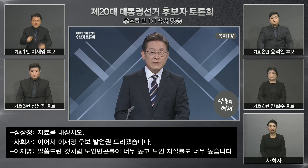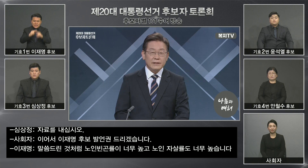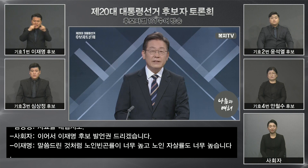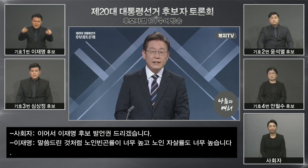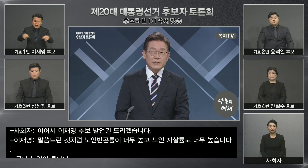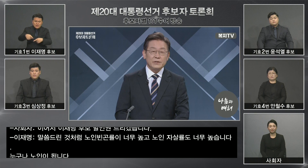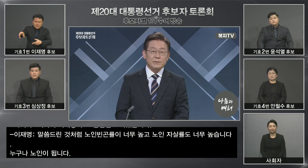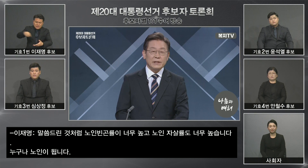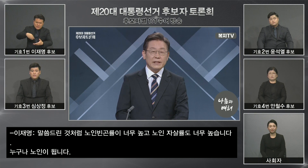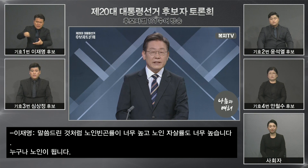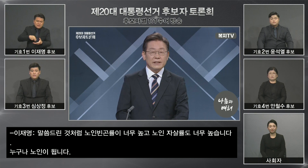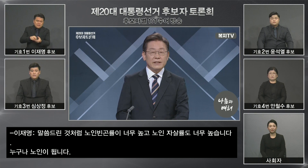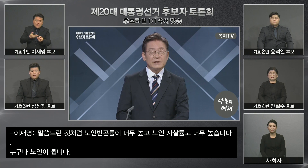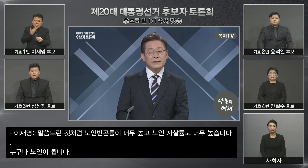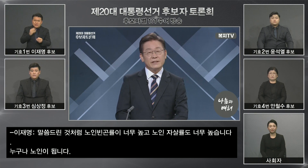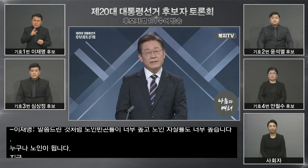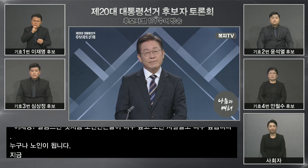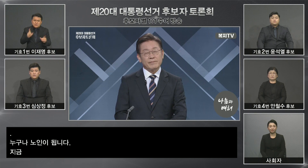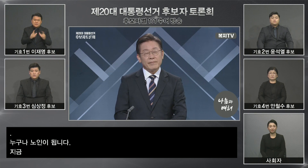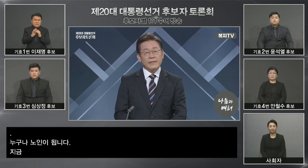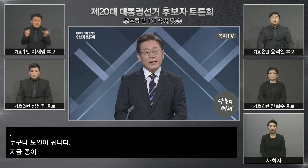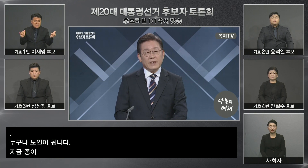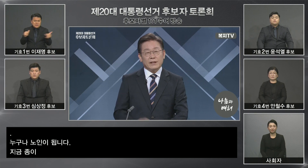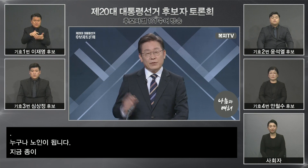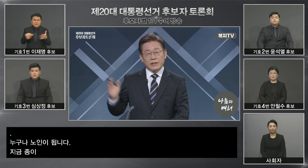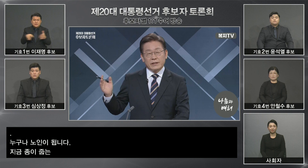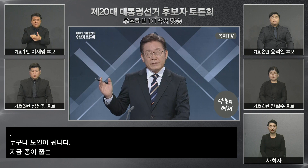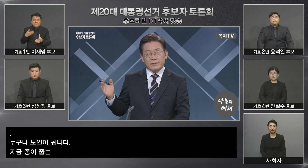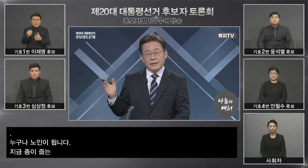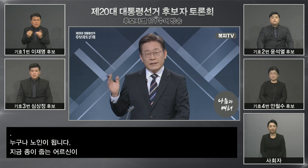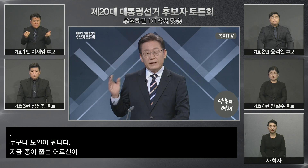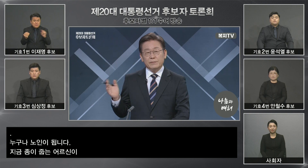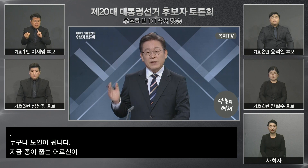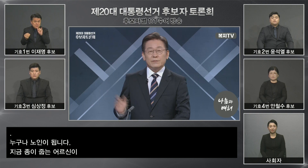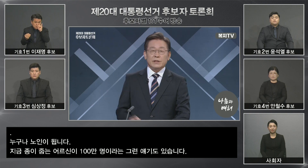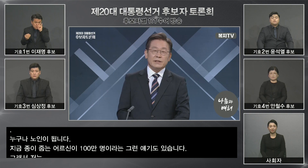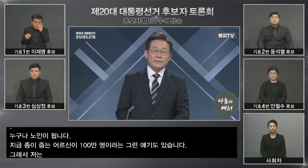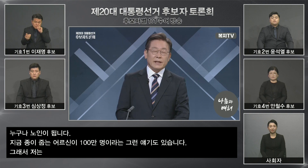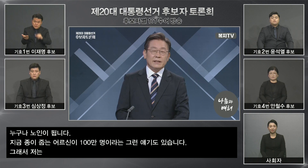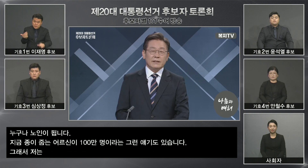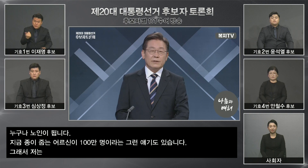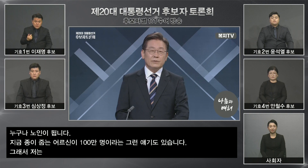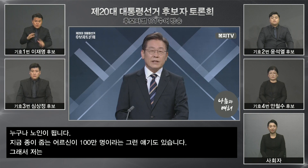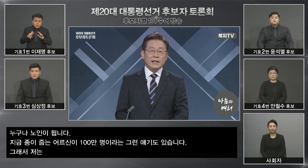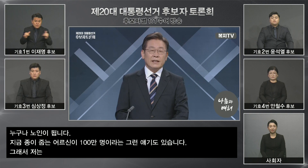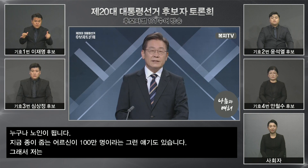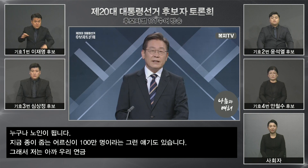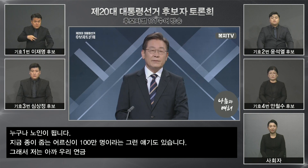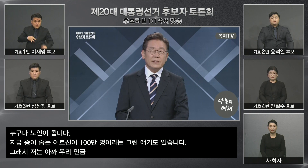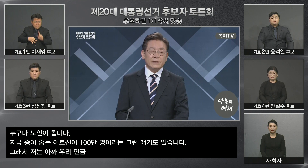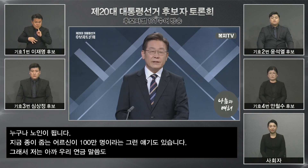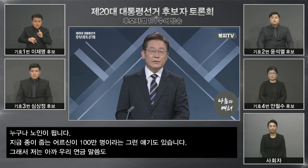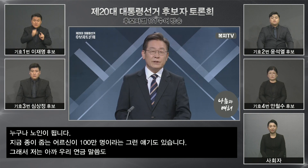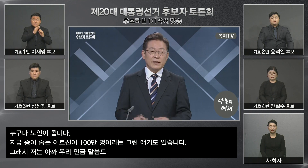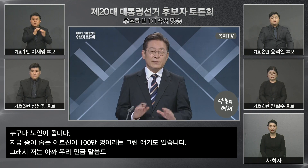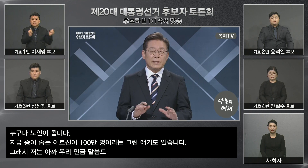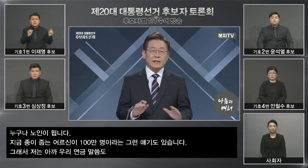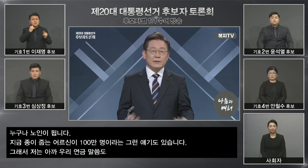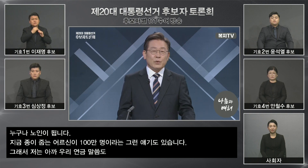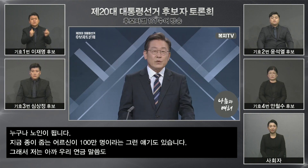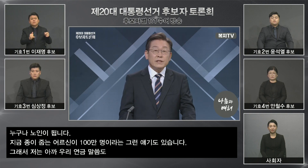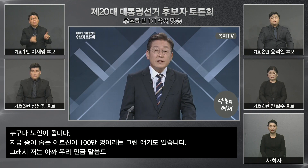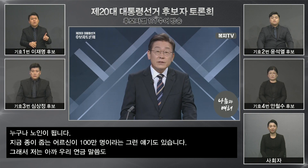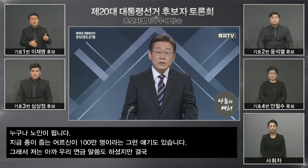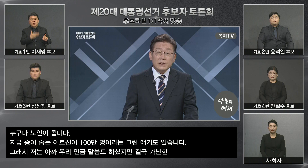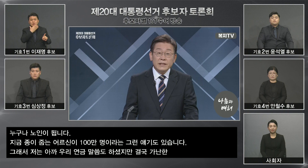명이라는 그런 얘기도 있습니다. 그래서 저는 아까 우리 연금 말씀도 하셨지만 결국 가난한 사람들, 어려운 사람들에